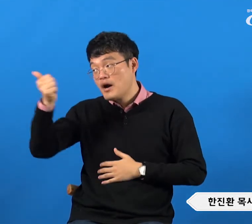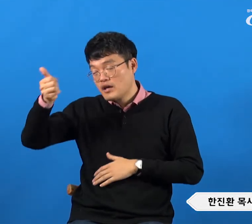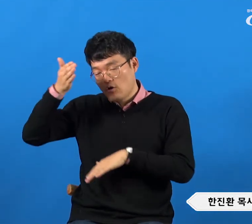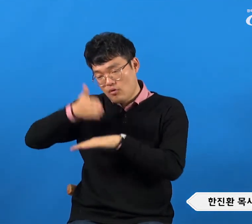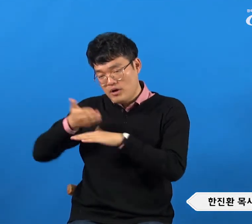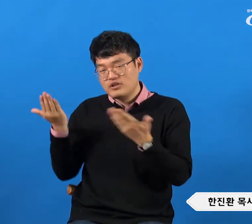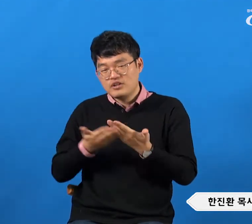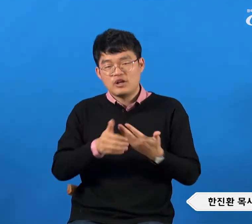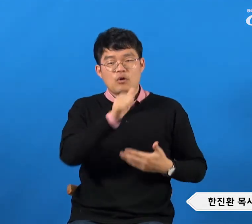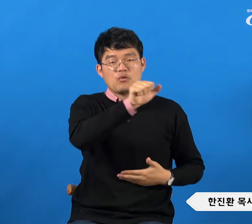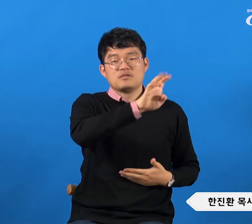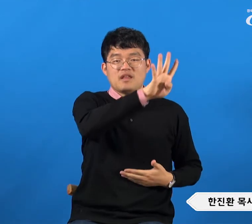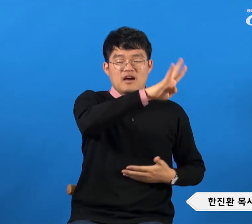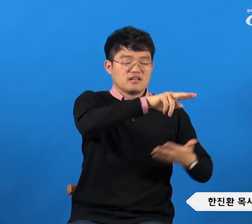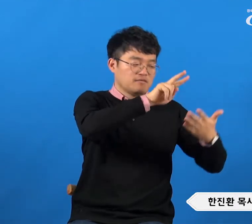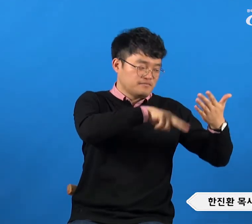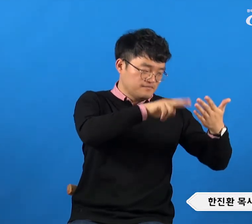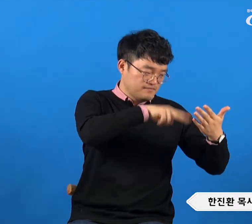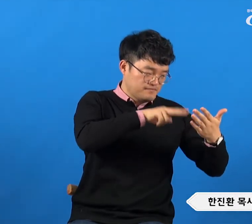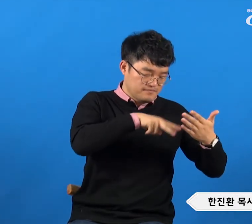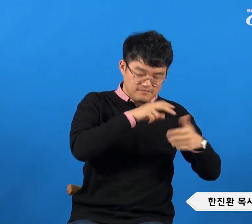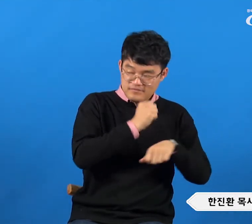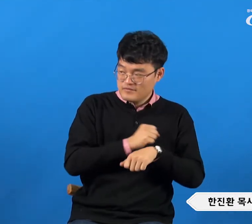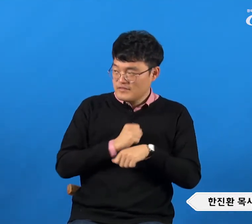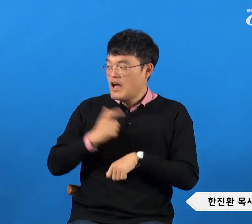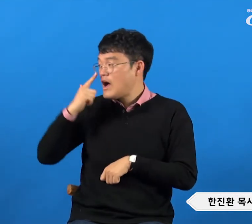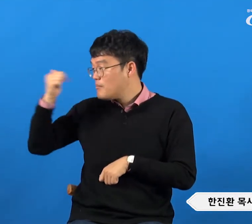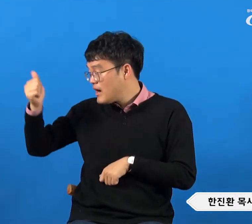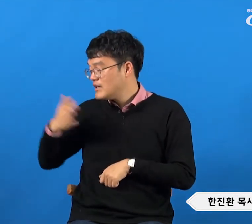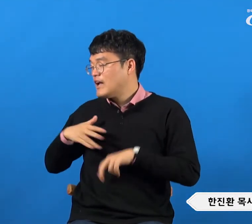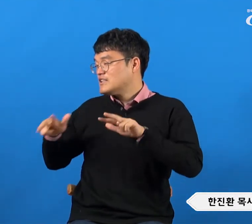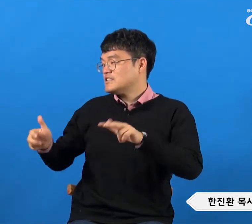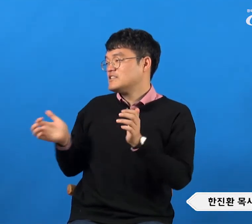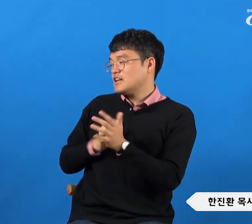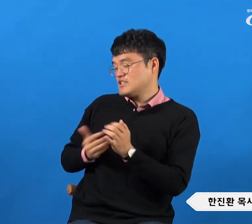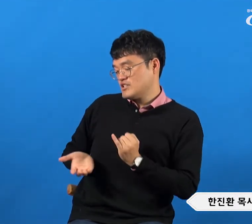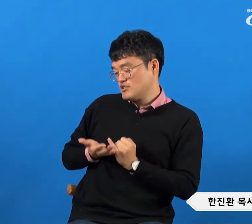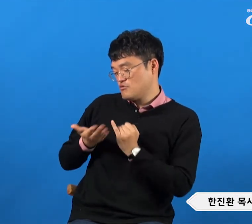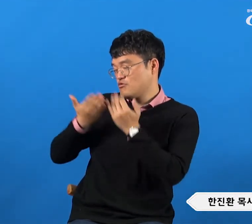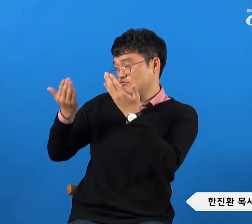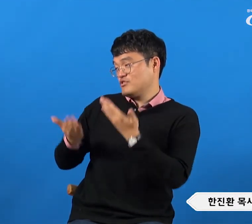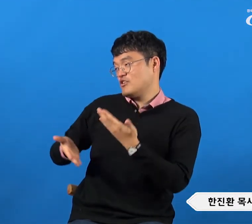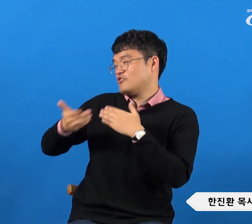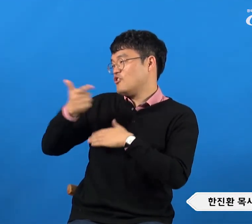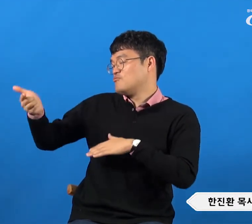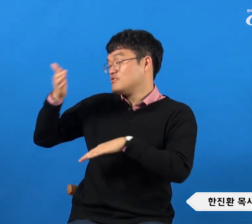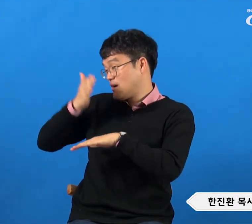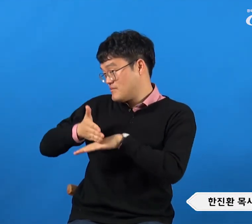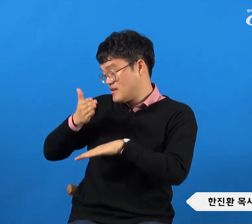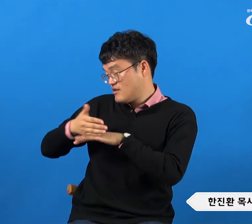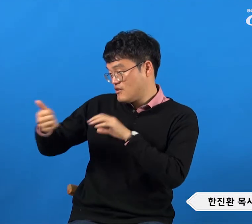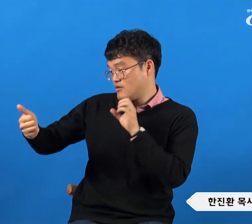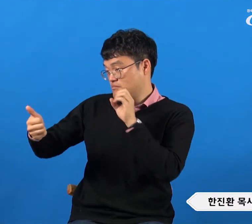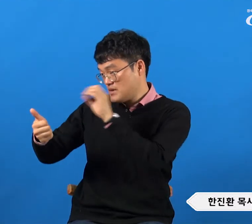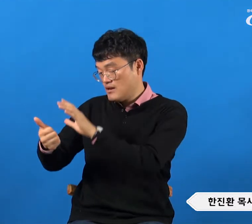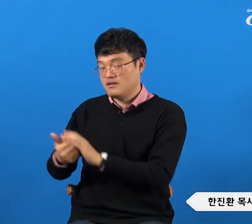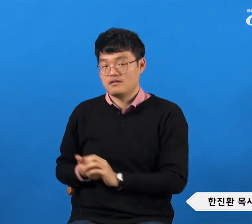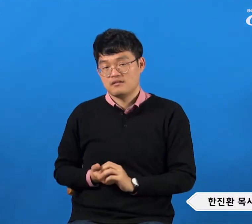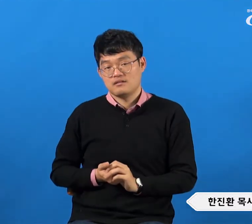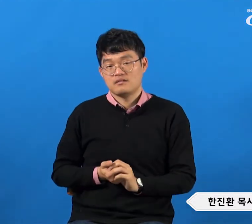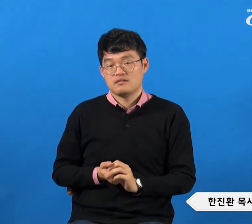일 54가지를 읽고는 아빠, 저를 이만큼 키워주셔서 너무 감사해요